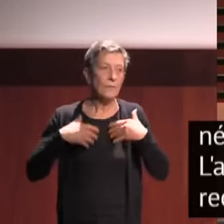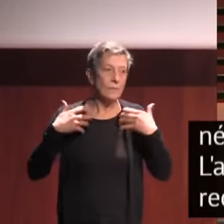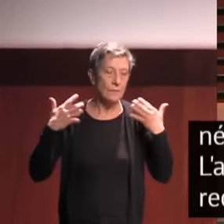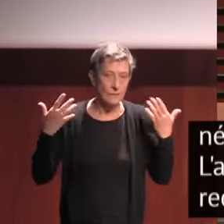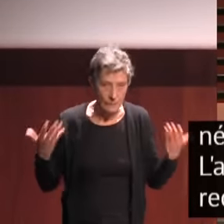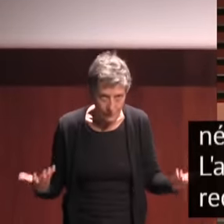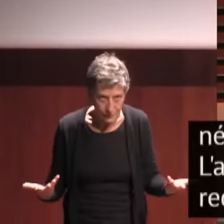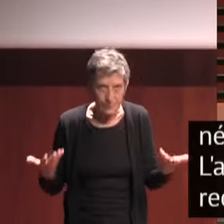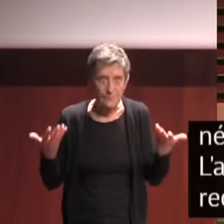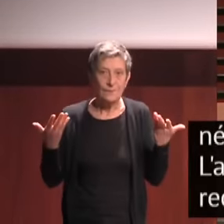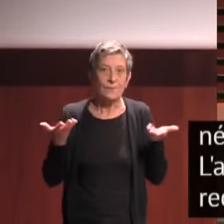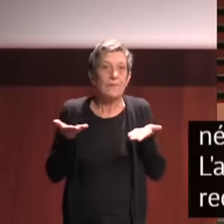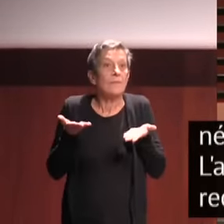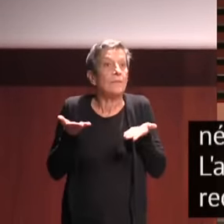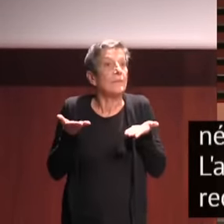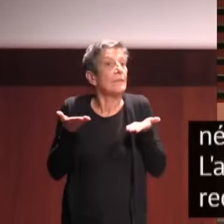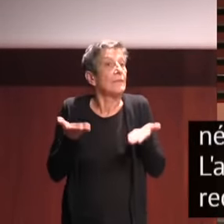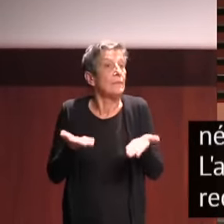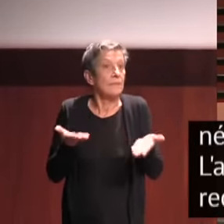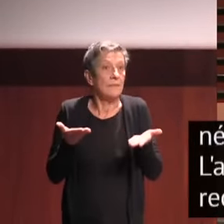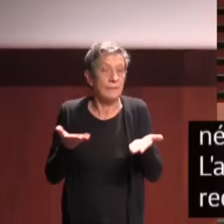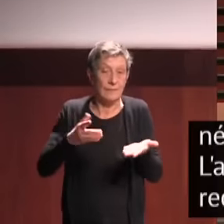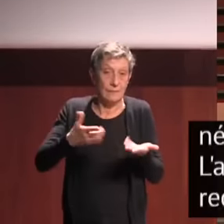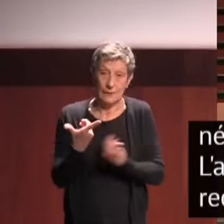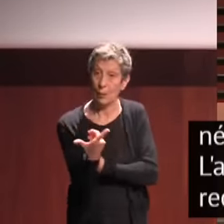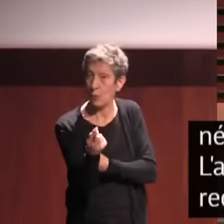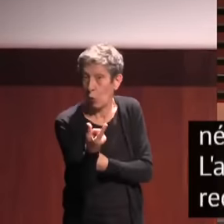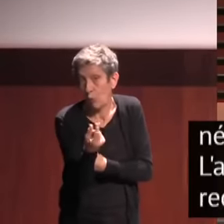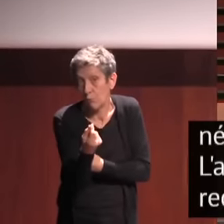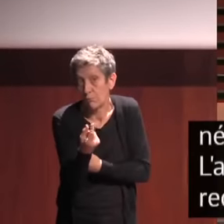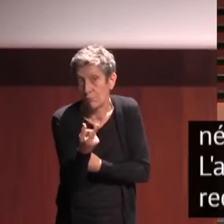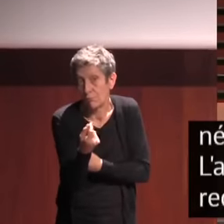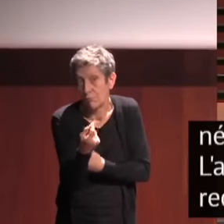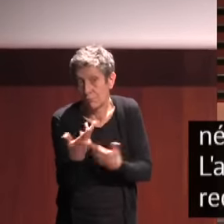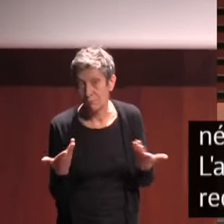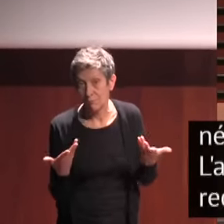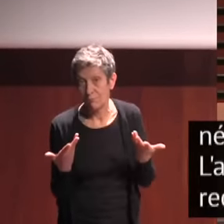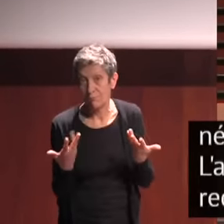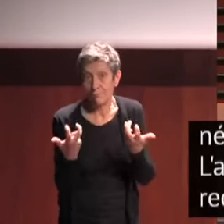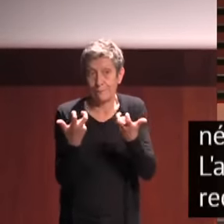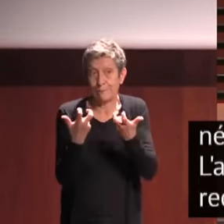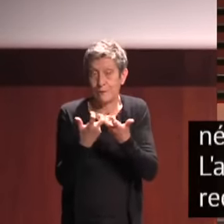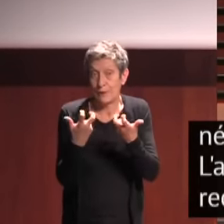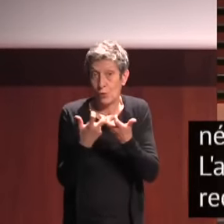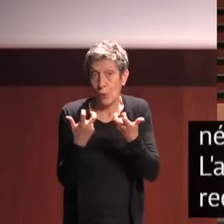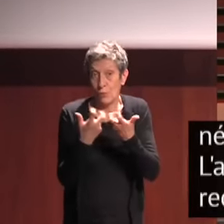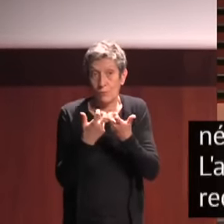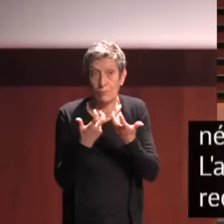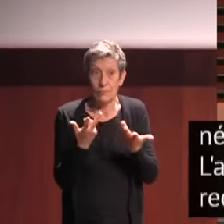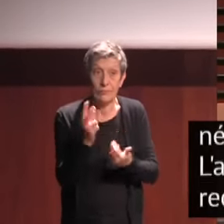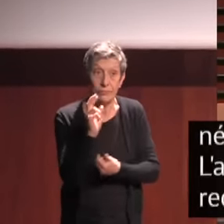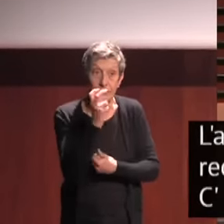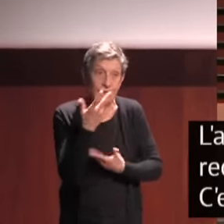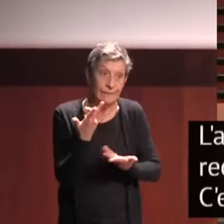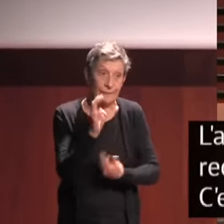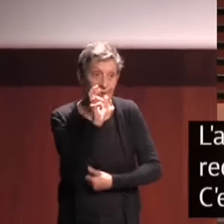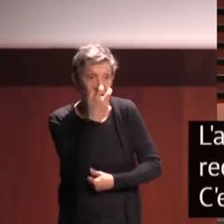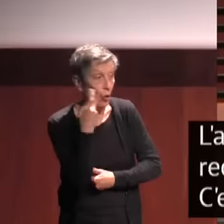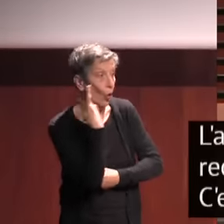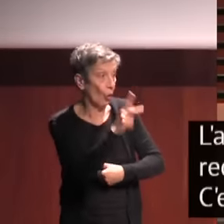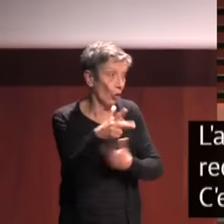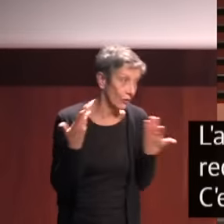l'autographie s'est faite dans ces cas au sein d'un binôme. C'est le cas, par exemple, de l'autographie de Victor Abou, mais on va